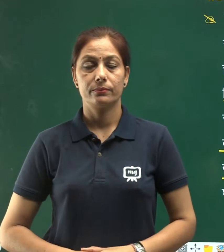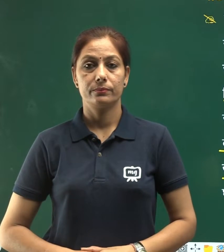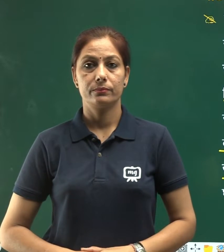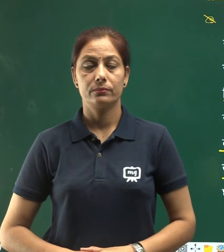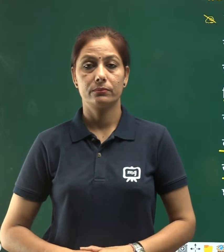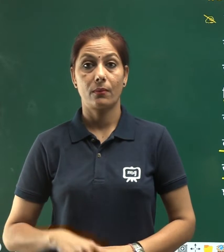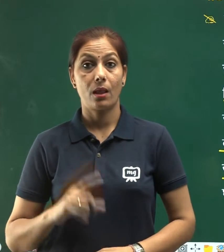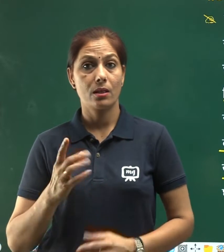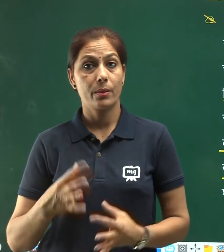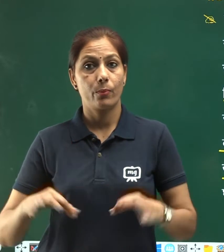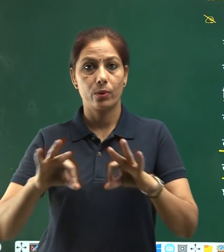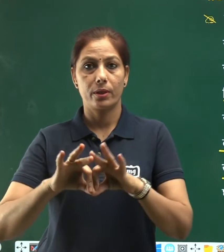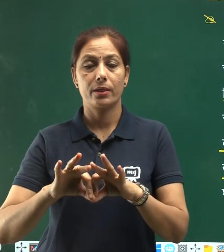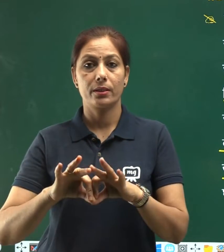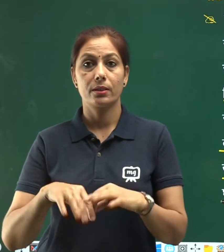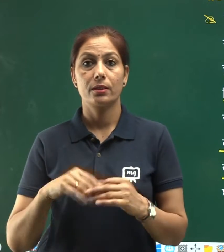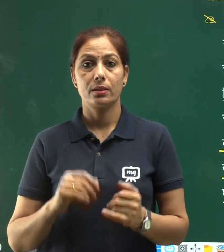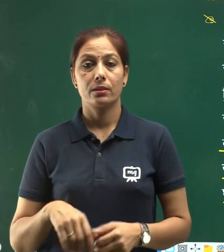एक महत्वपूर्ण घटना है।